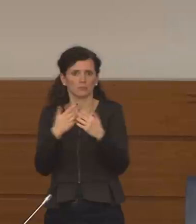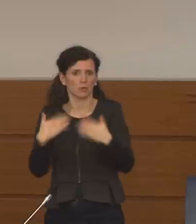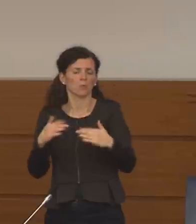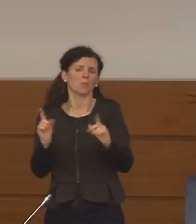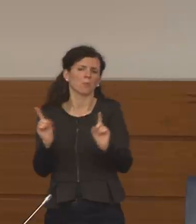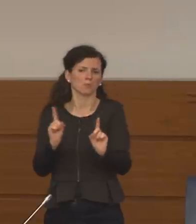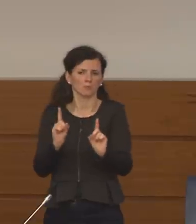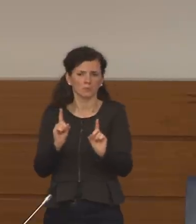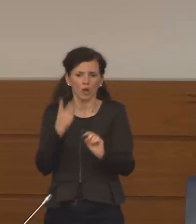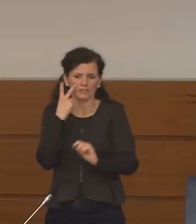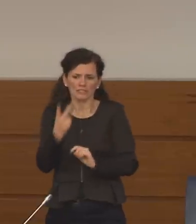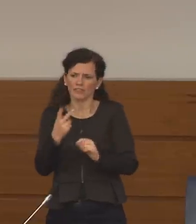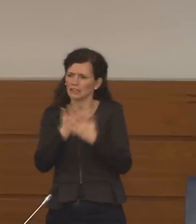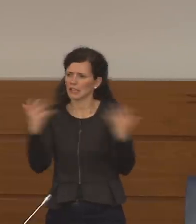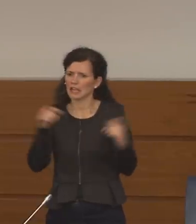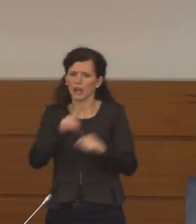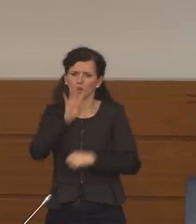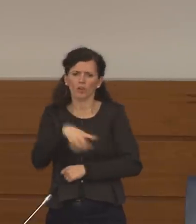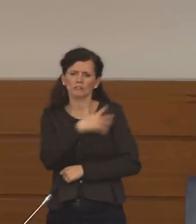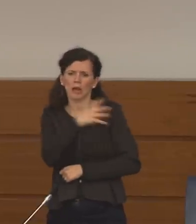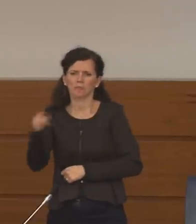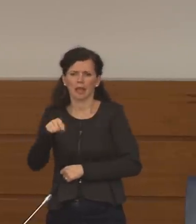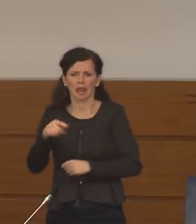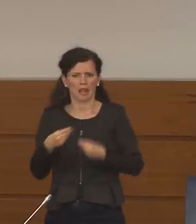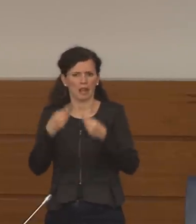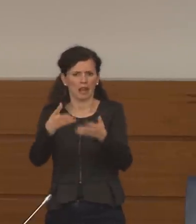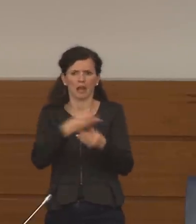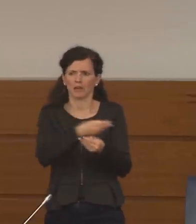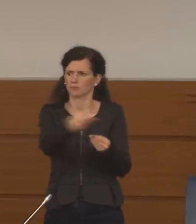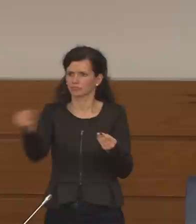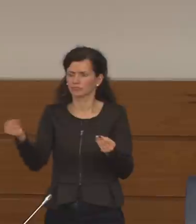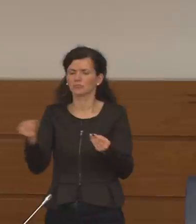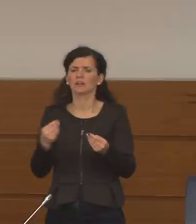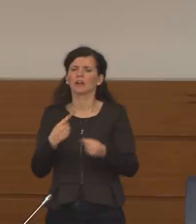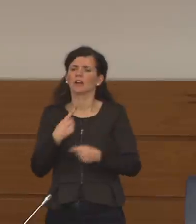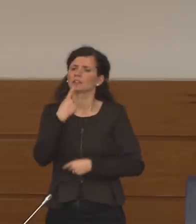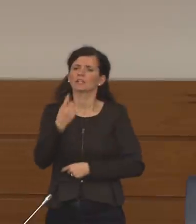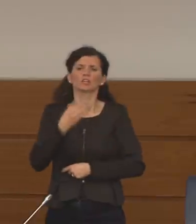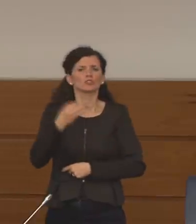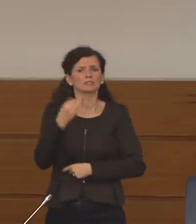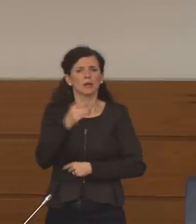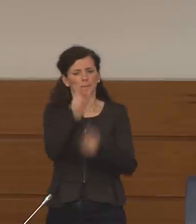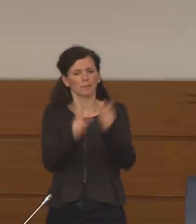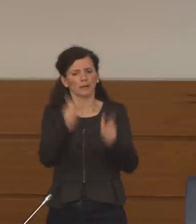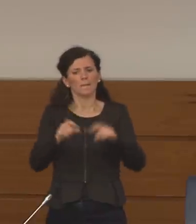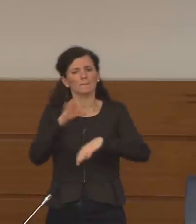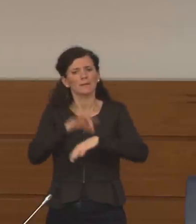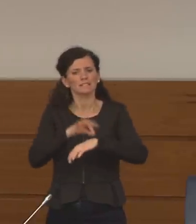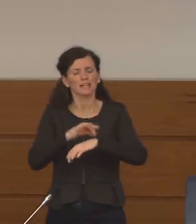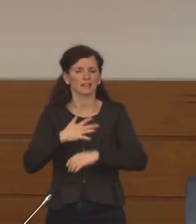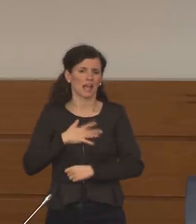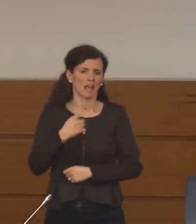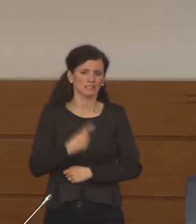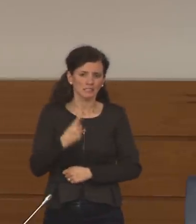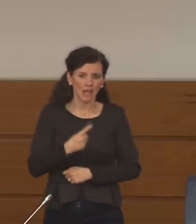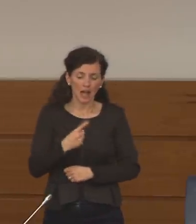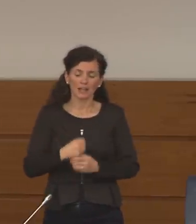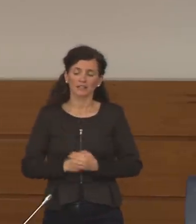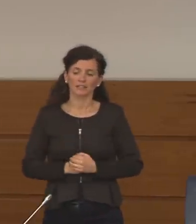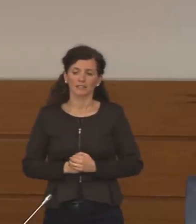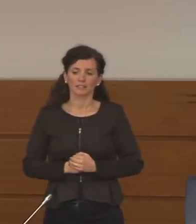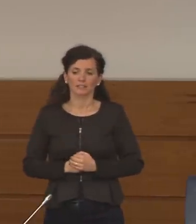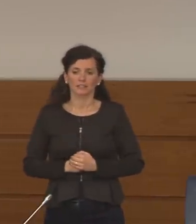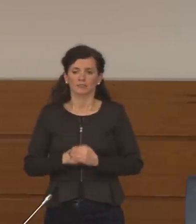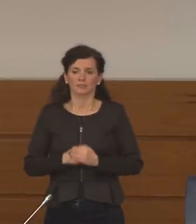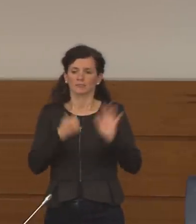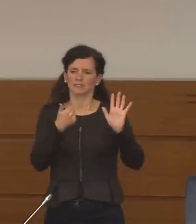nel foglietto che vi verrà distribuito parliamo sempre di pazienti piuttosto anziani parliamo di